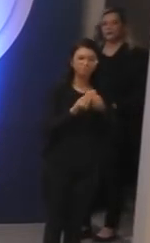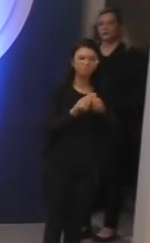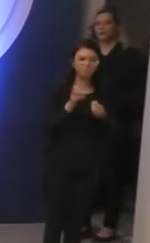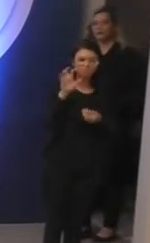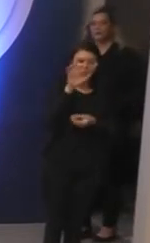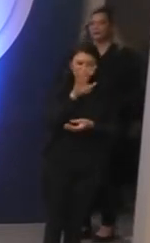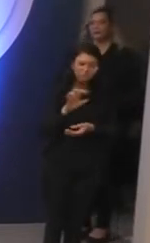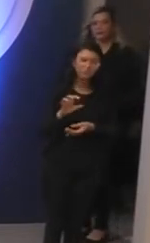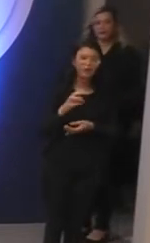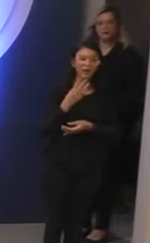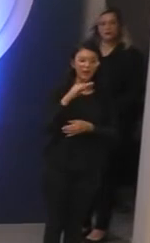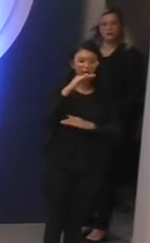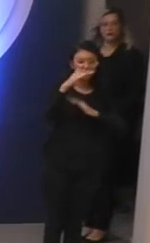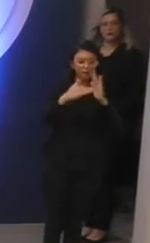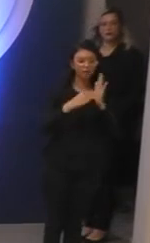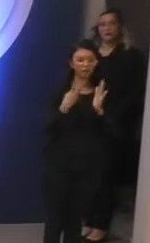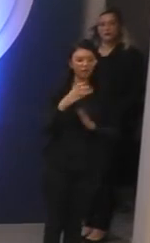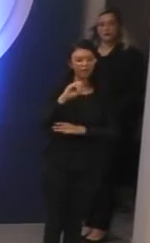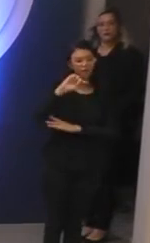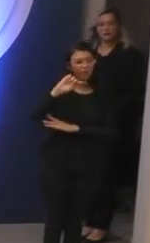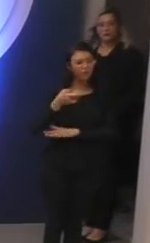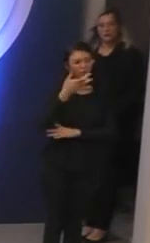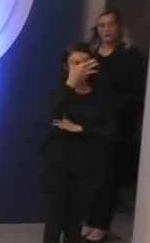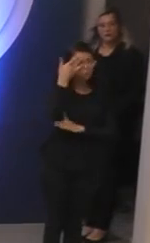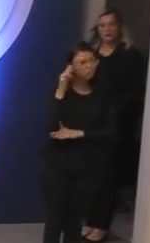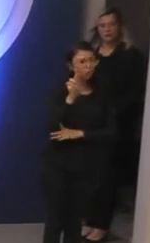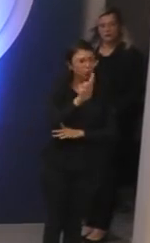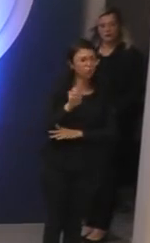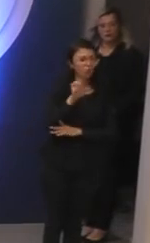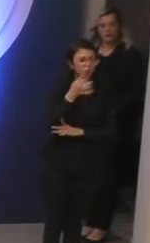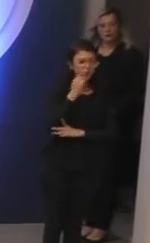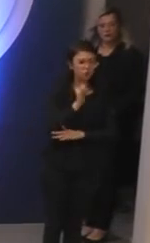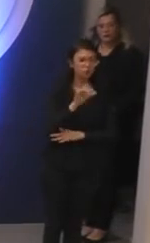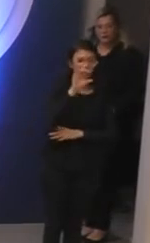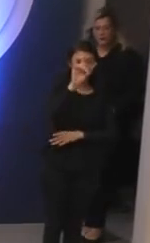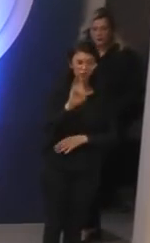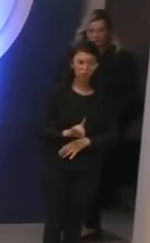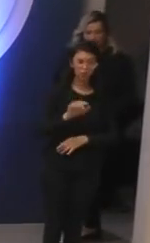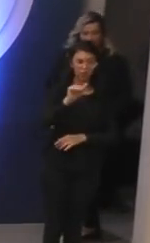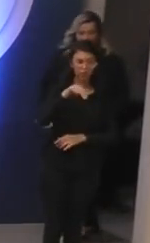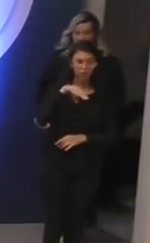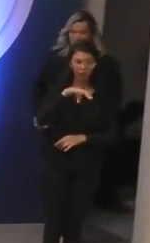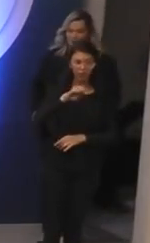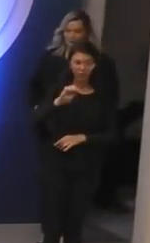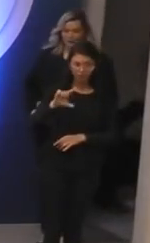unidades consumidoras, convidamos o diretor da ANEEL, Ricardo Tilly.